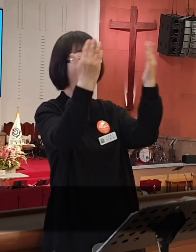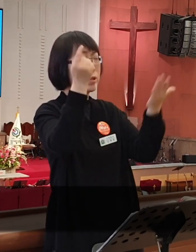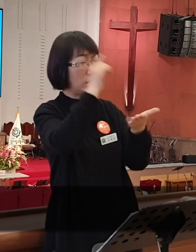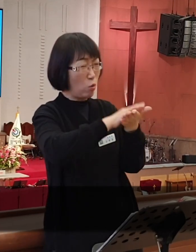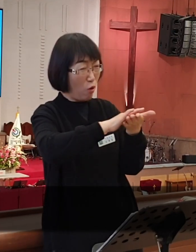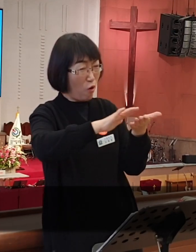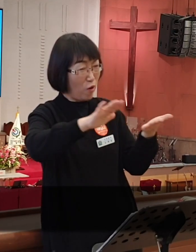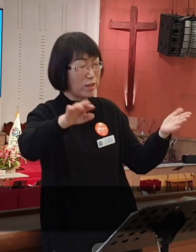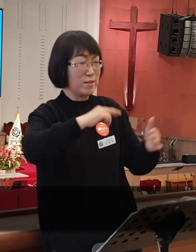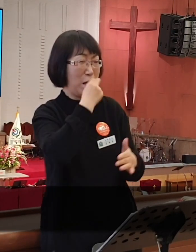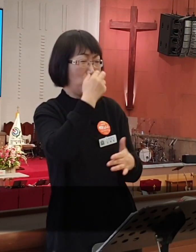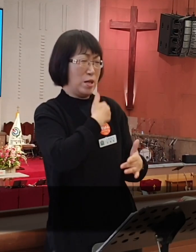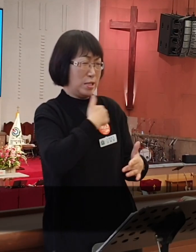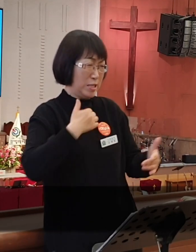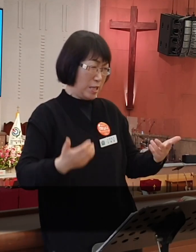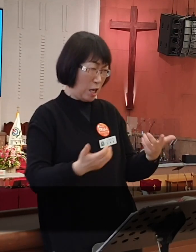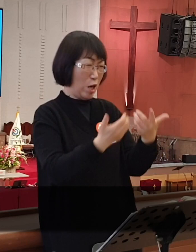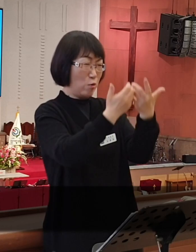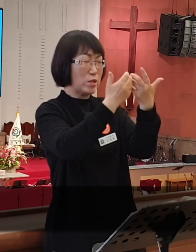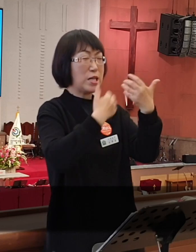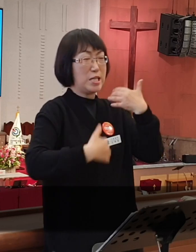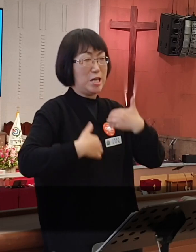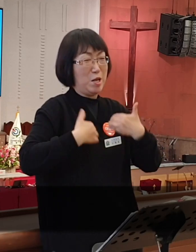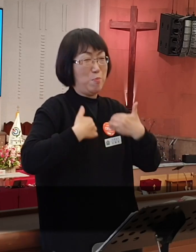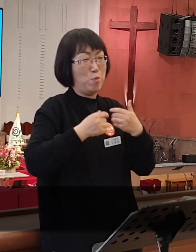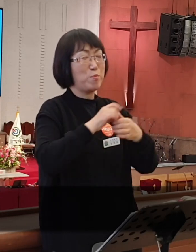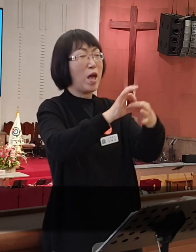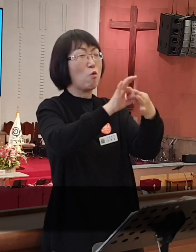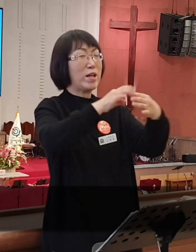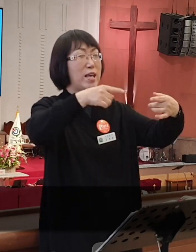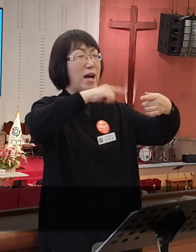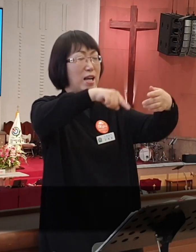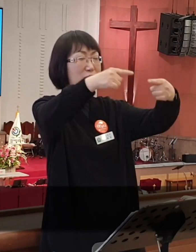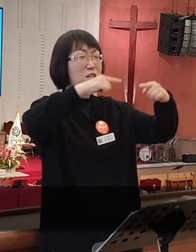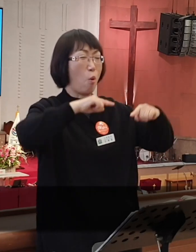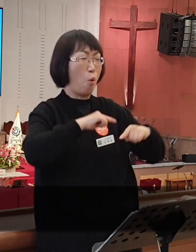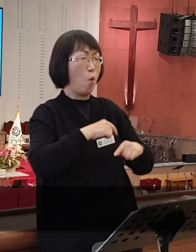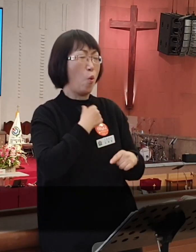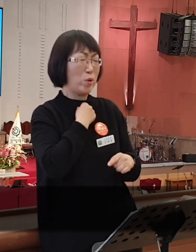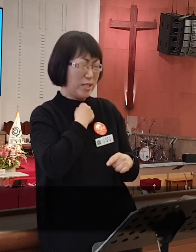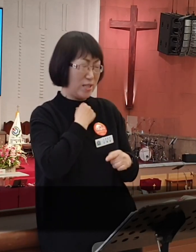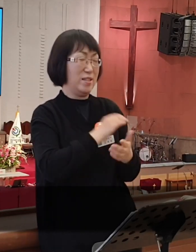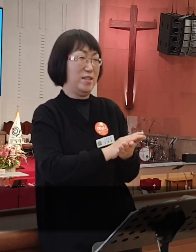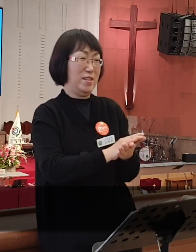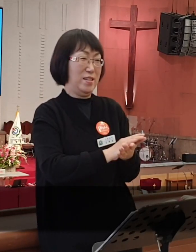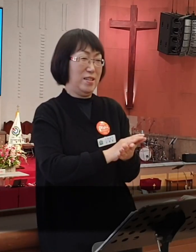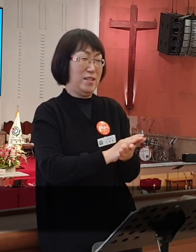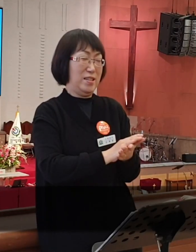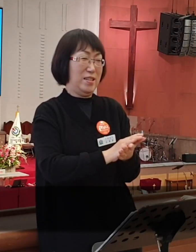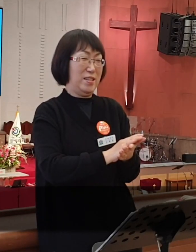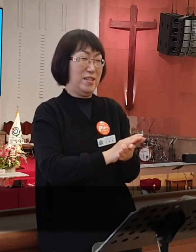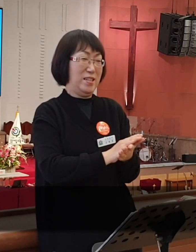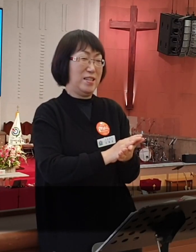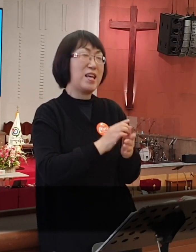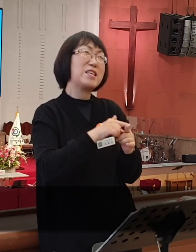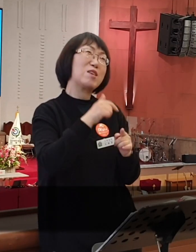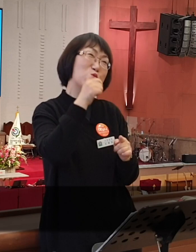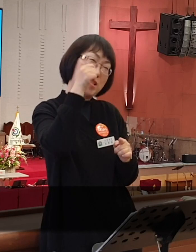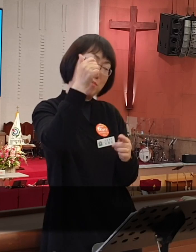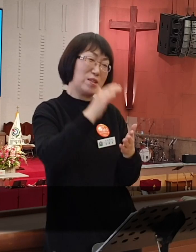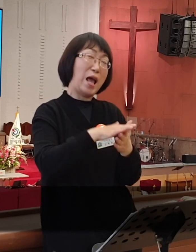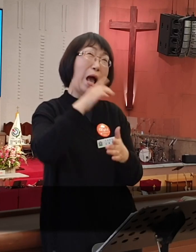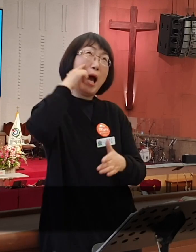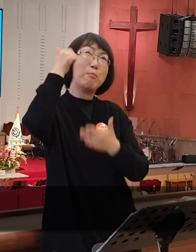시원하게 하고 생명으로 채울 만한 그 기쁨의 관계 안으로 들어오기를 하나님이신